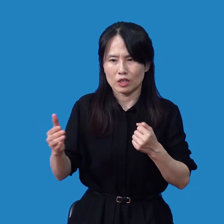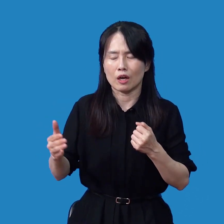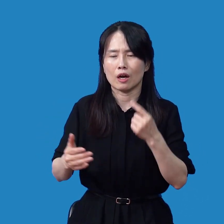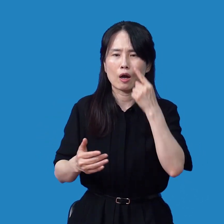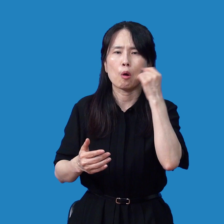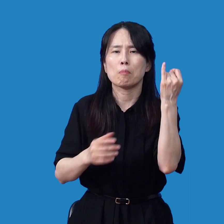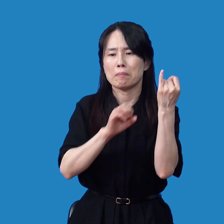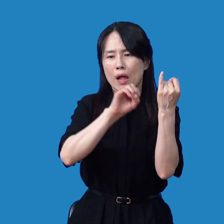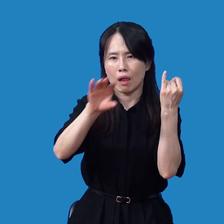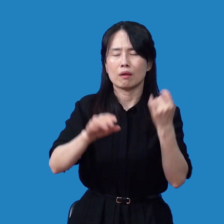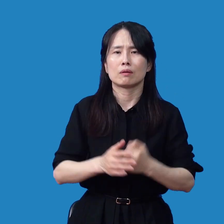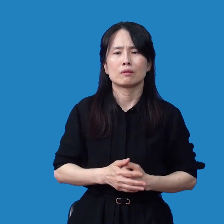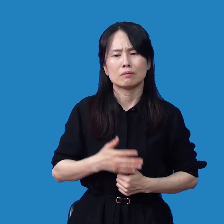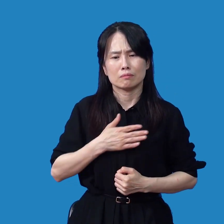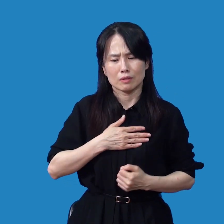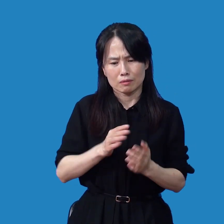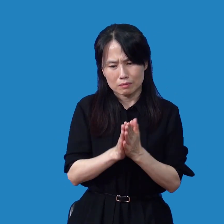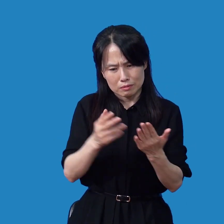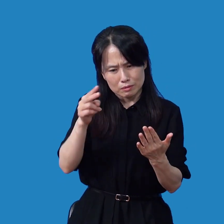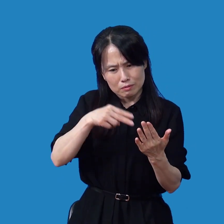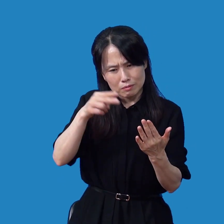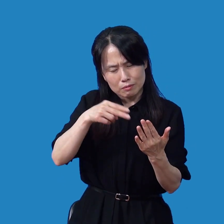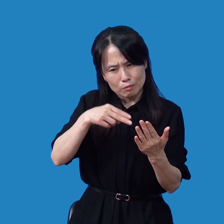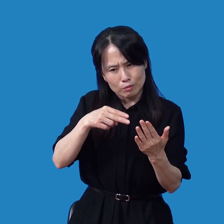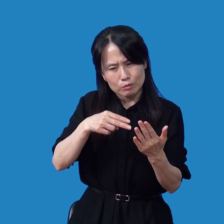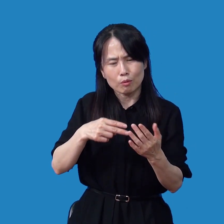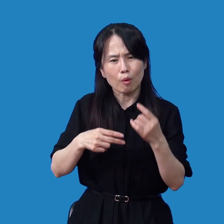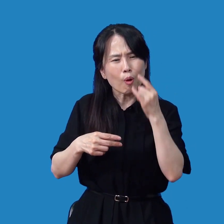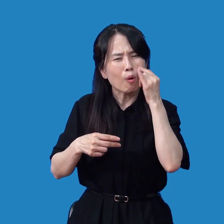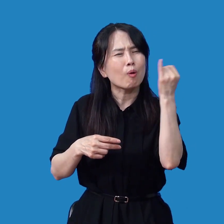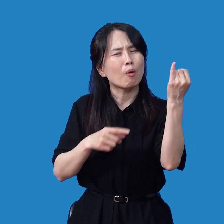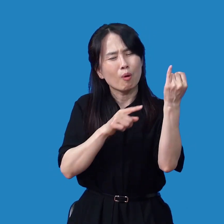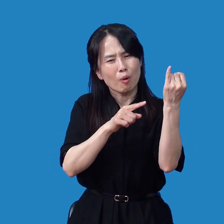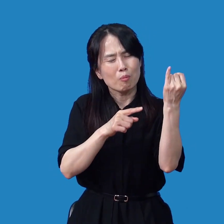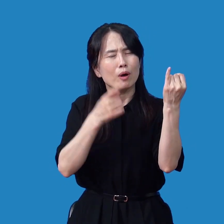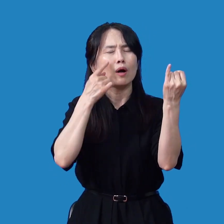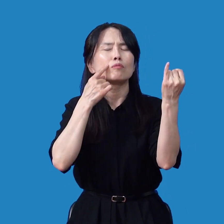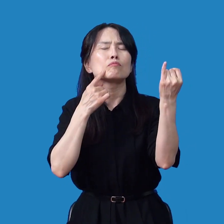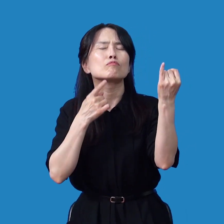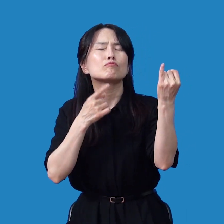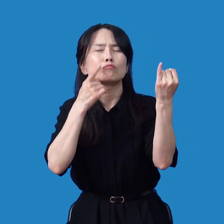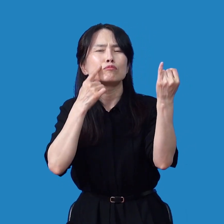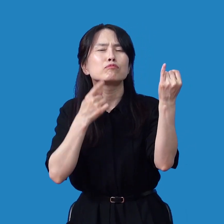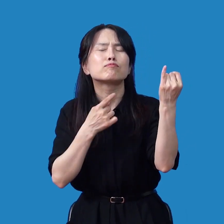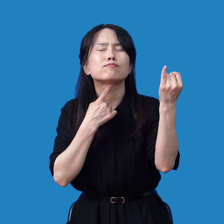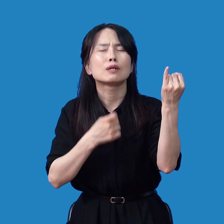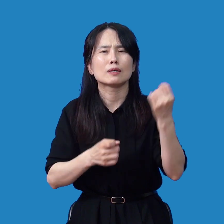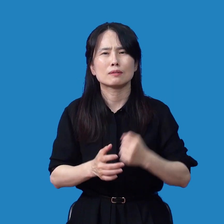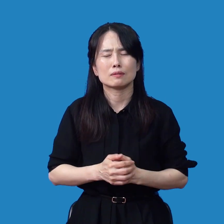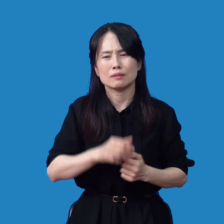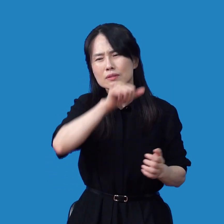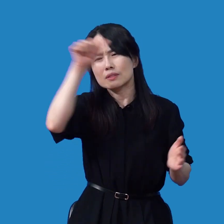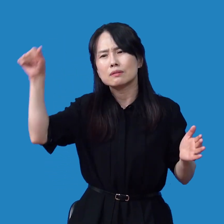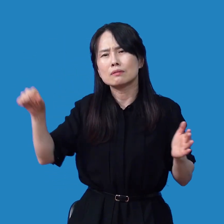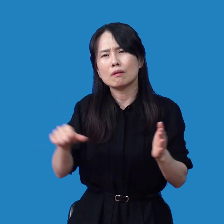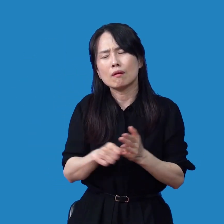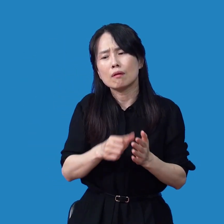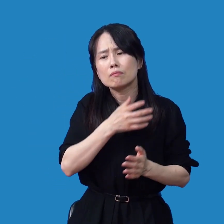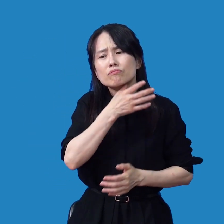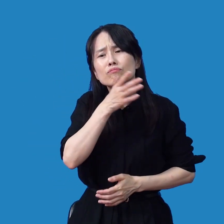저는 그 간증을 읽으면서 그 할머니가 얼마나 부러운지 모르겠습니다. 인생